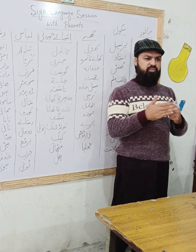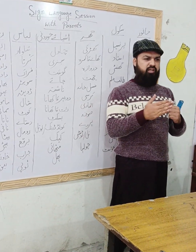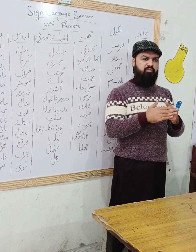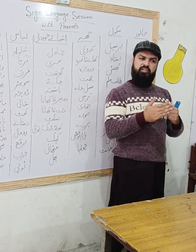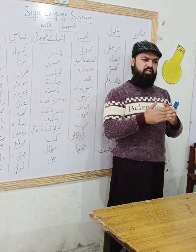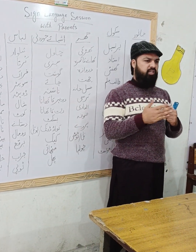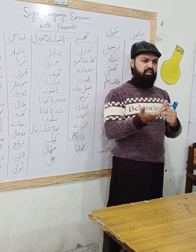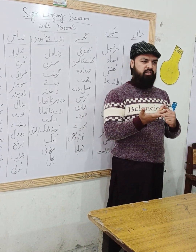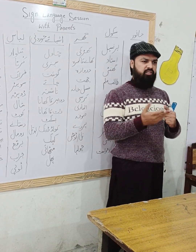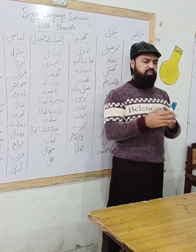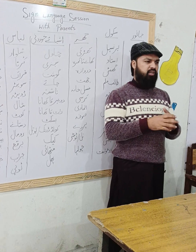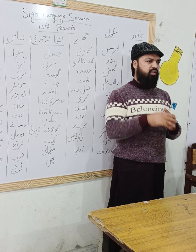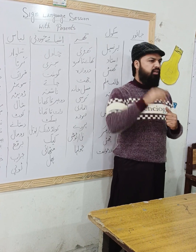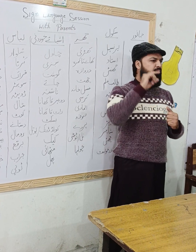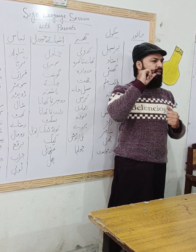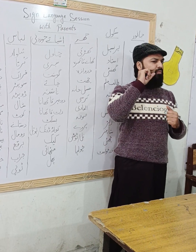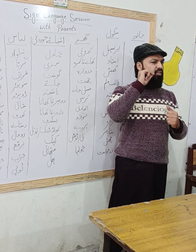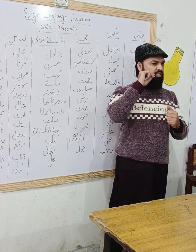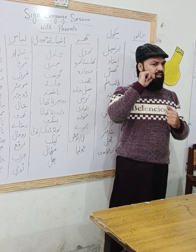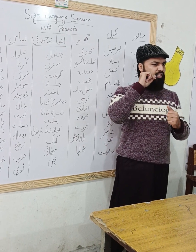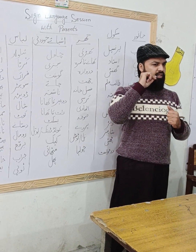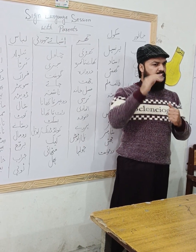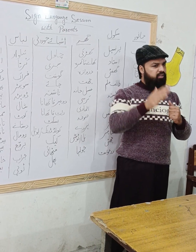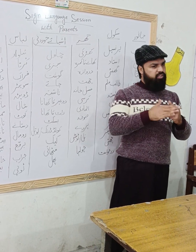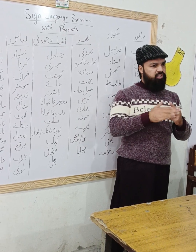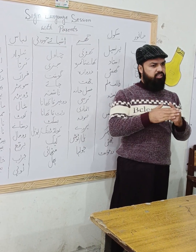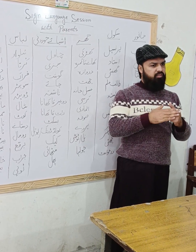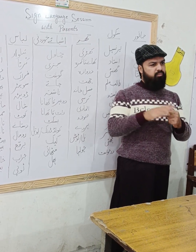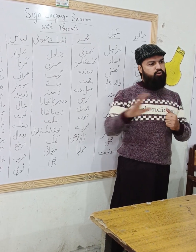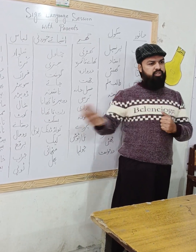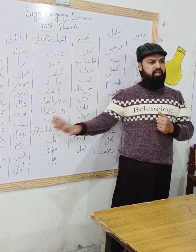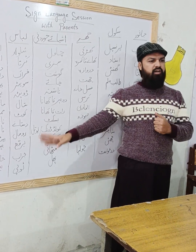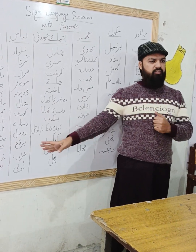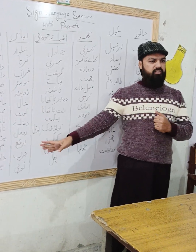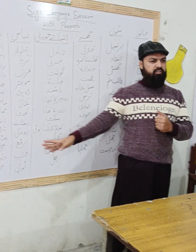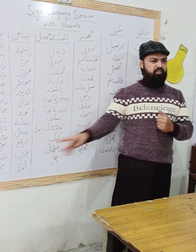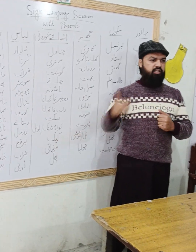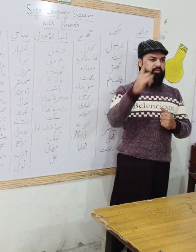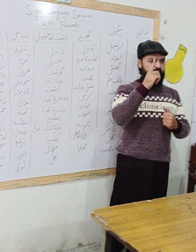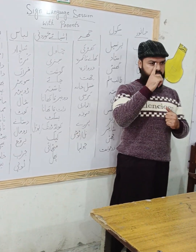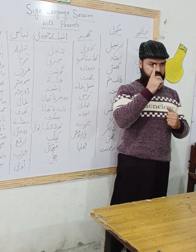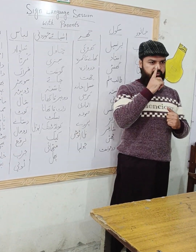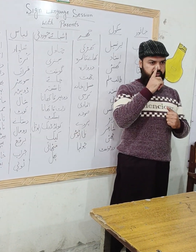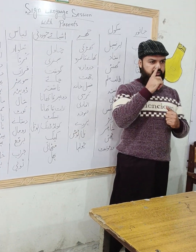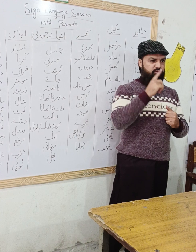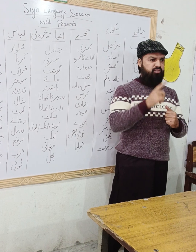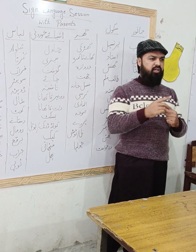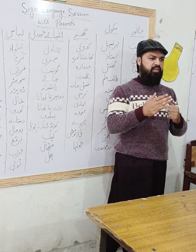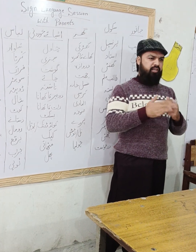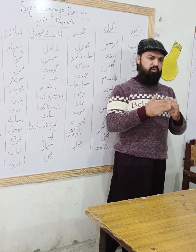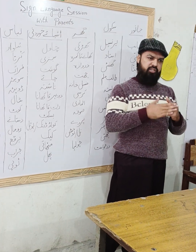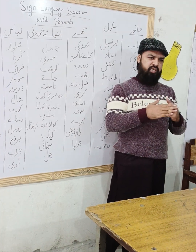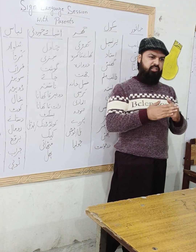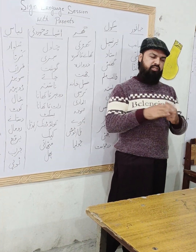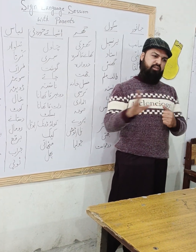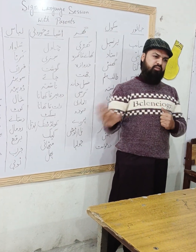आराम से ये इशारा कर सकते हैं। पहले मर्द का करेंगे, ये शादी वो हो जाएगा खावन, फिर हसून का करेंगे और ये शादी वो हो